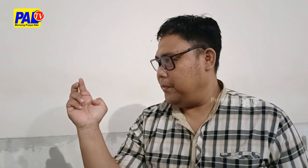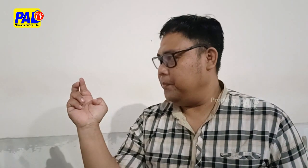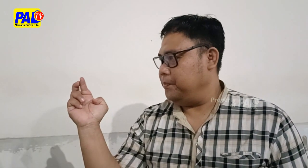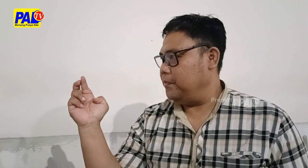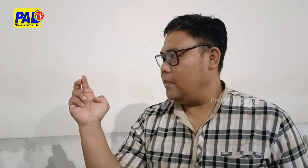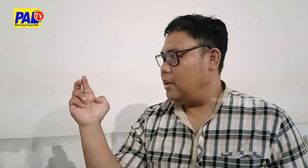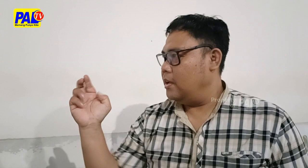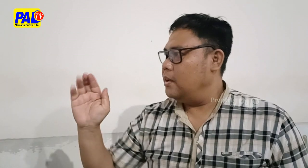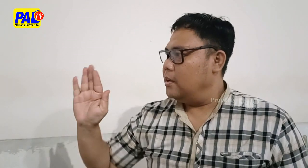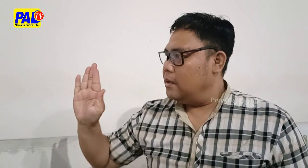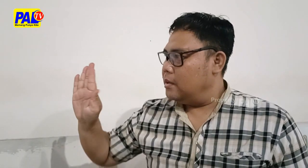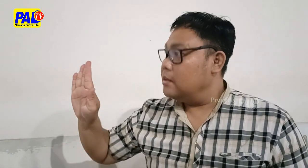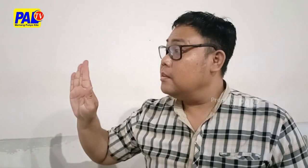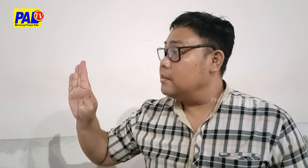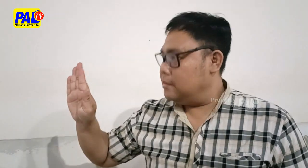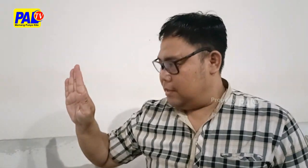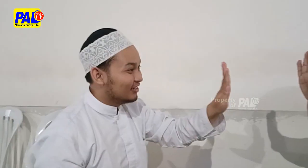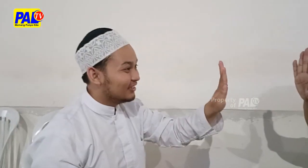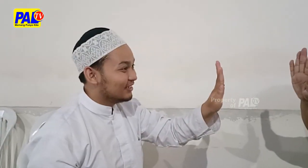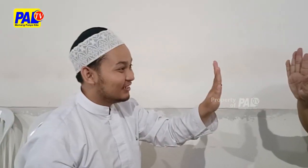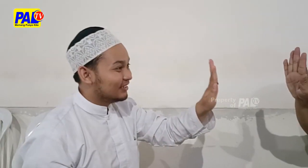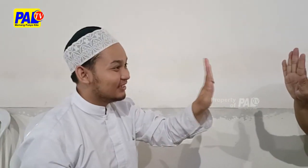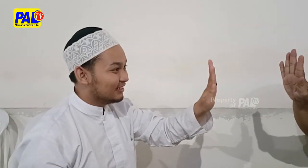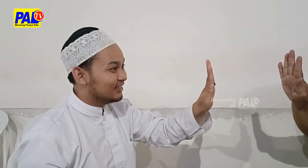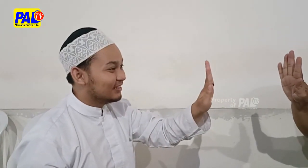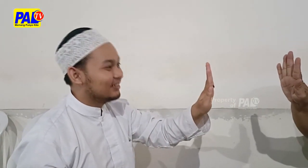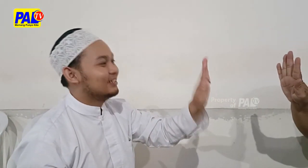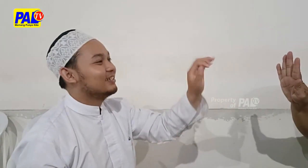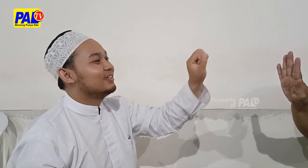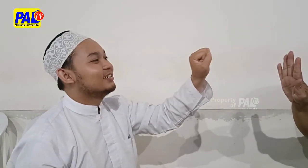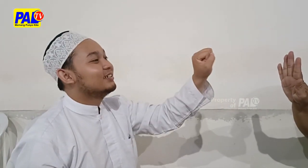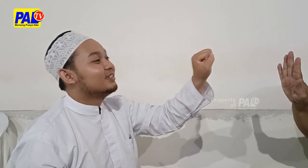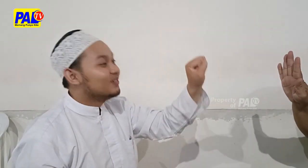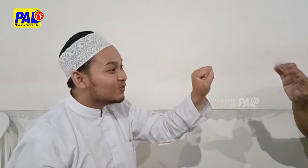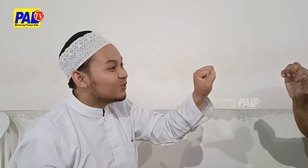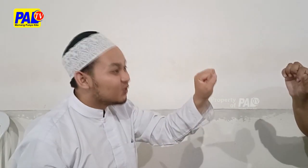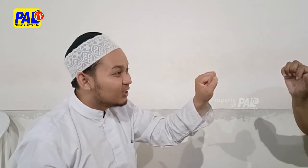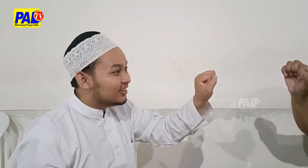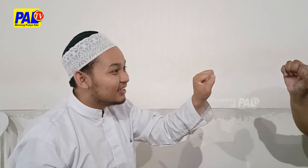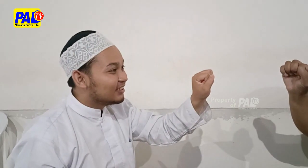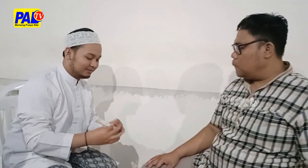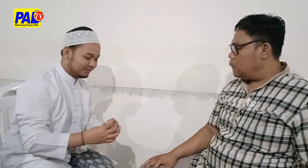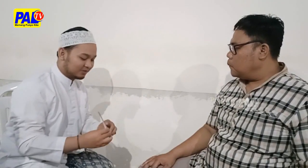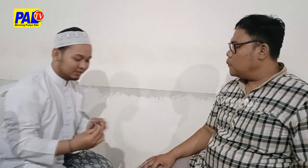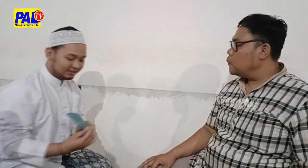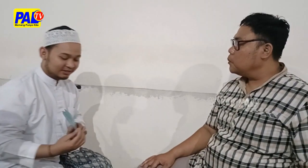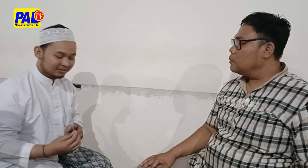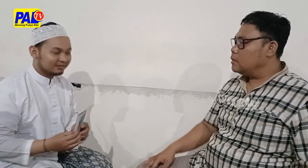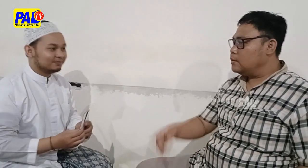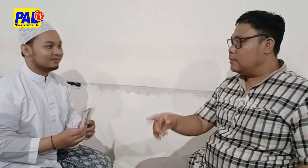adanya kegiatan tersebut dapat lebih mendekatkan seluruh lapisan masyarakat muslim kepada kitab sucinya. Terlebih lagi